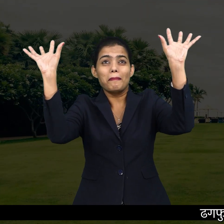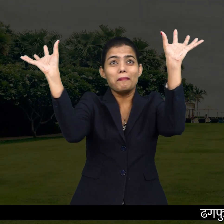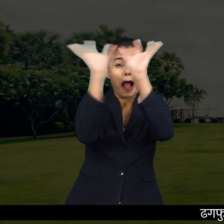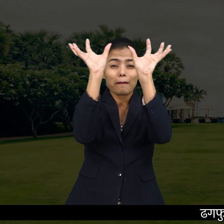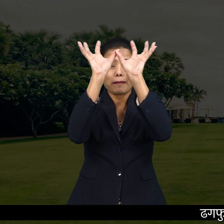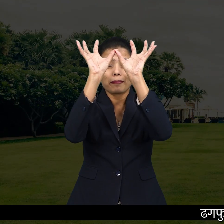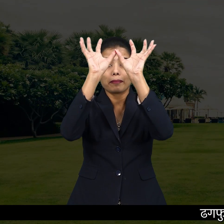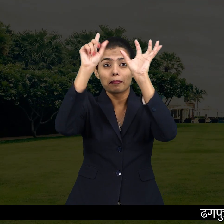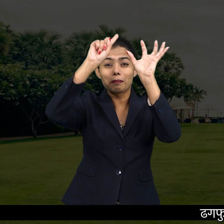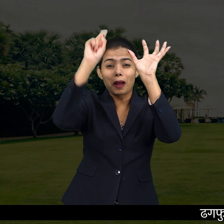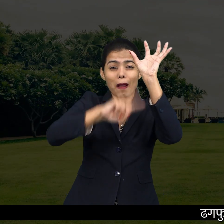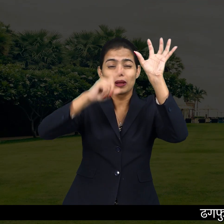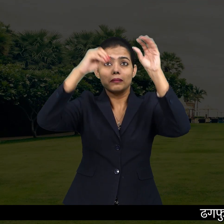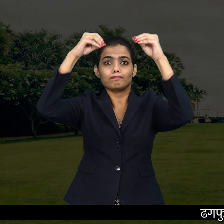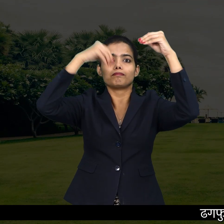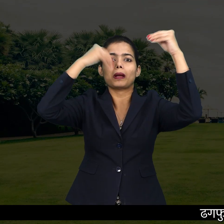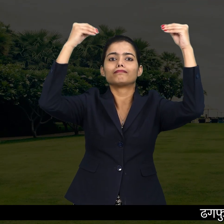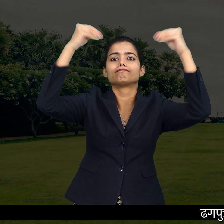ढगफुटी.